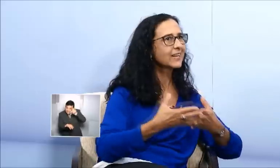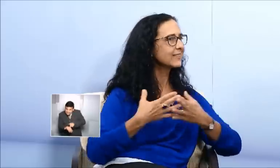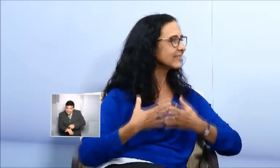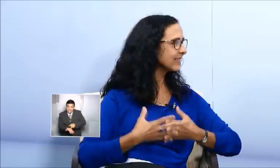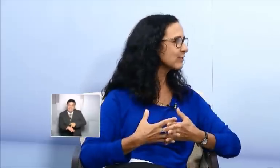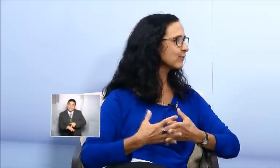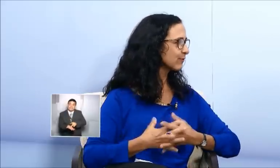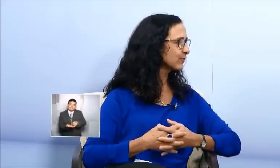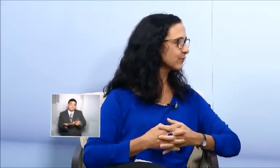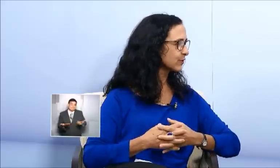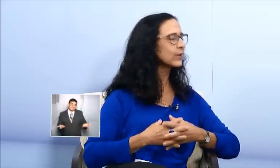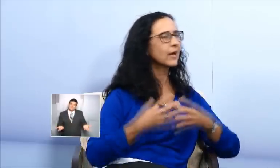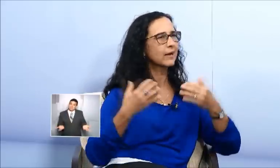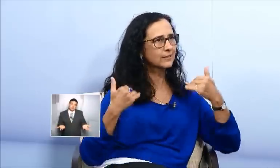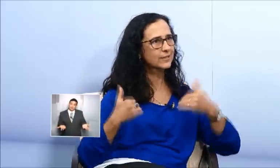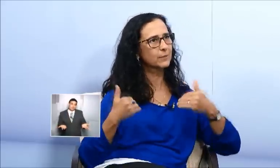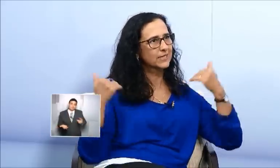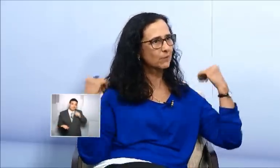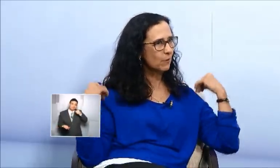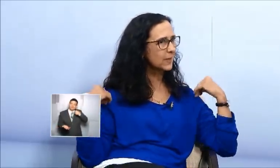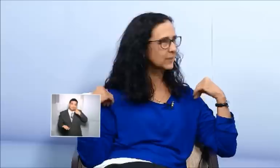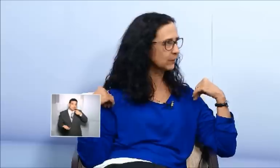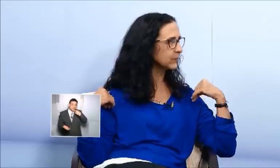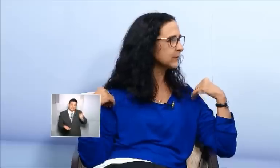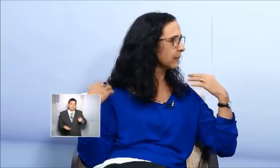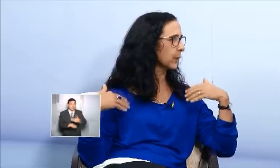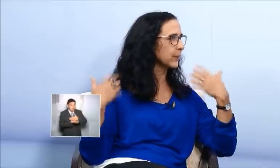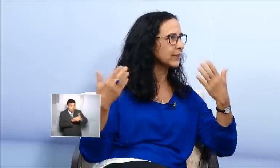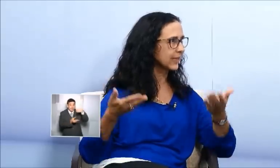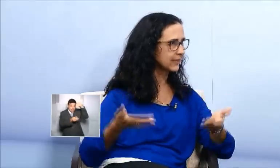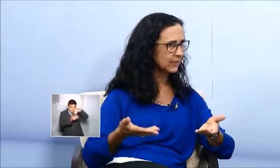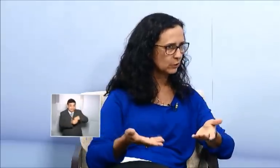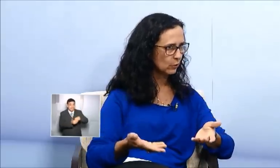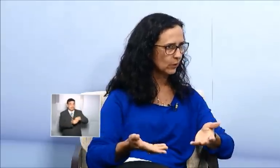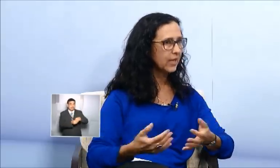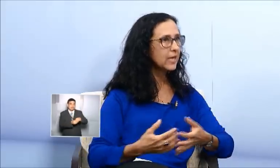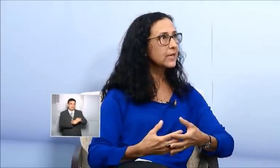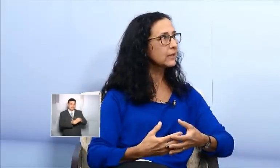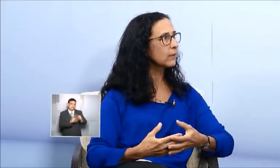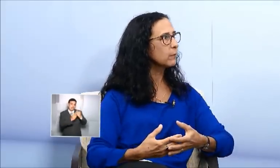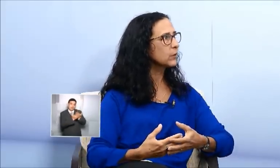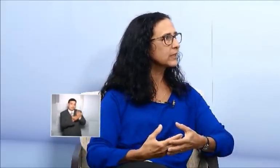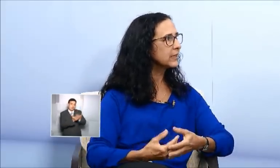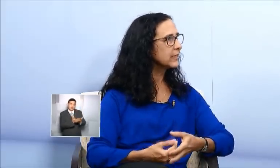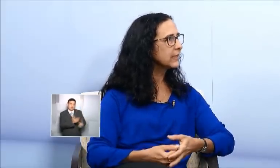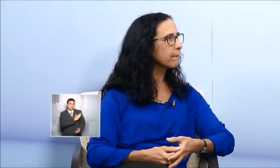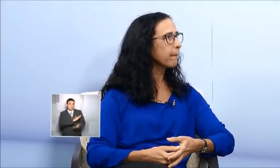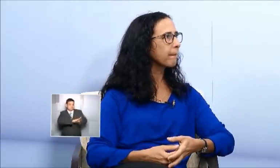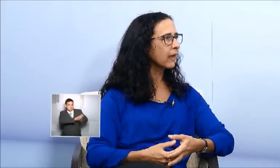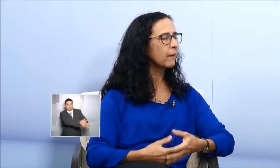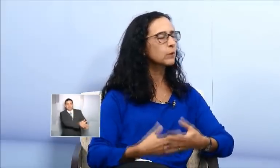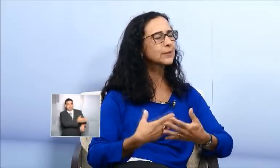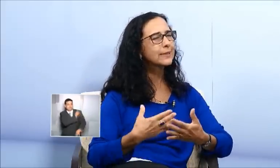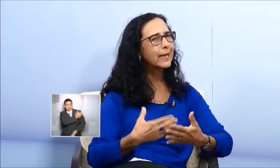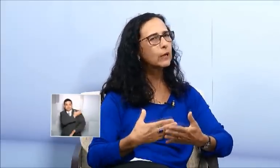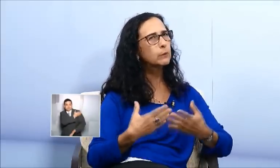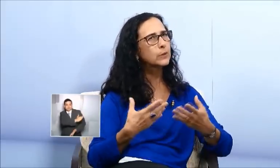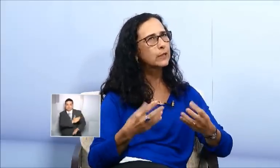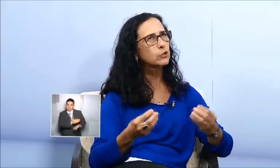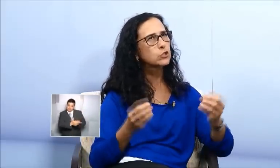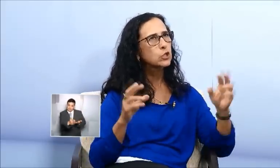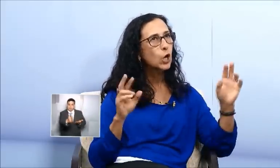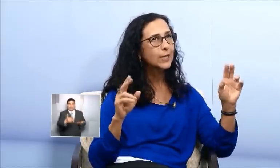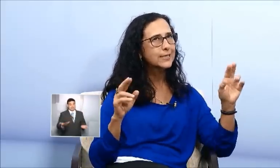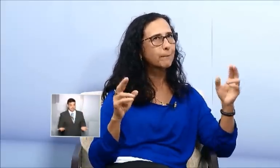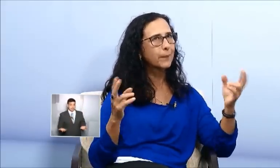não funciona. Isso não funciona, a discriminação começa da própria entrada da escola. Porque tem que ser um quadro geral, né?